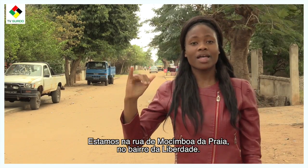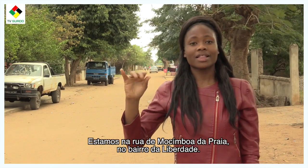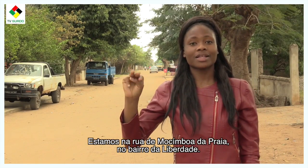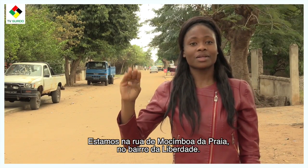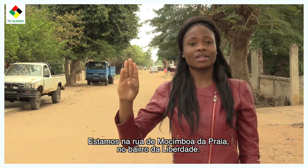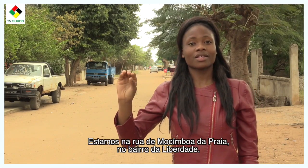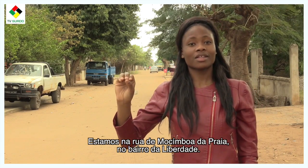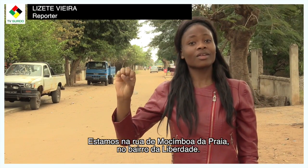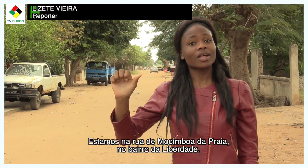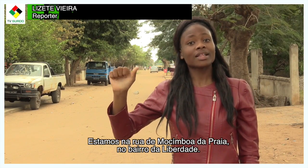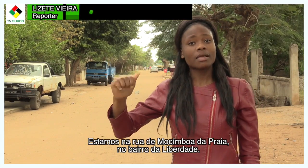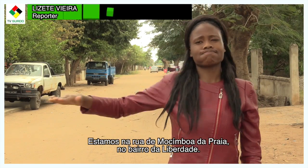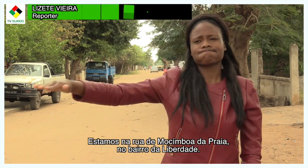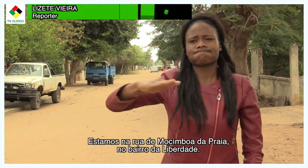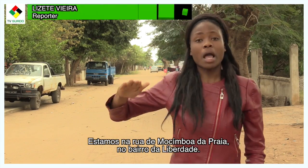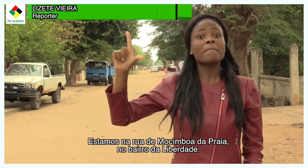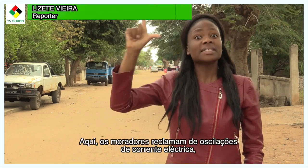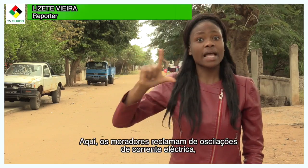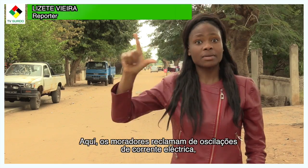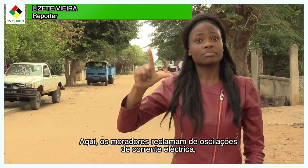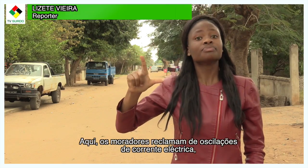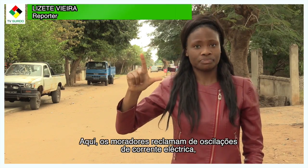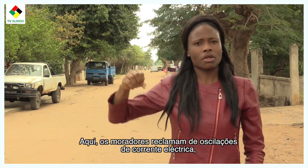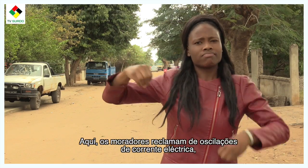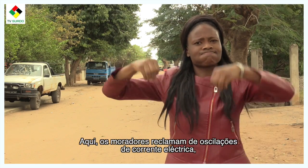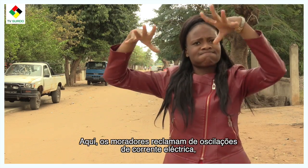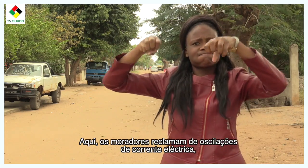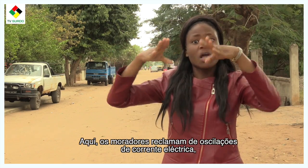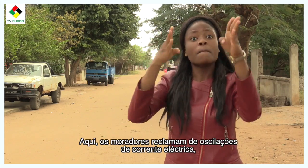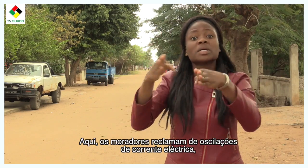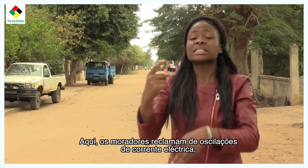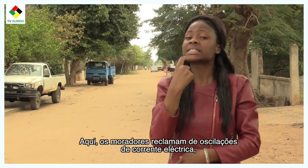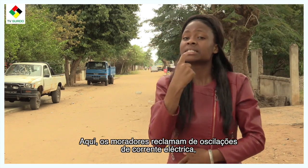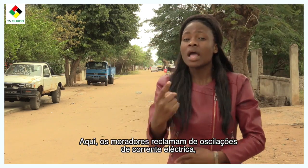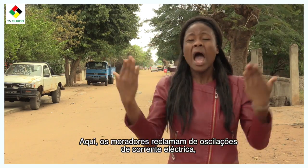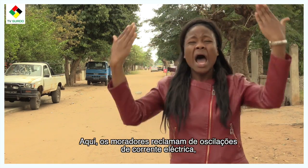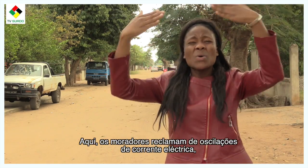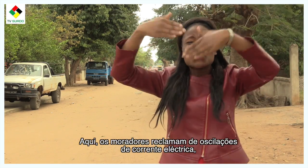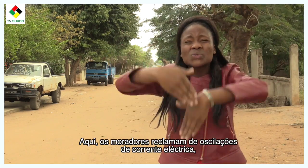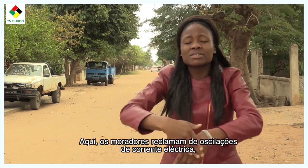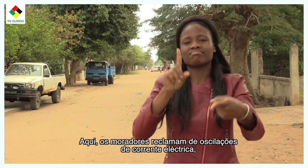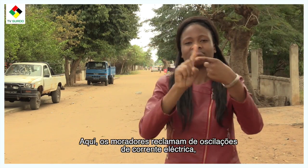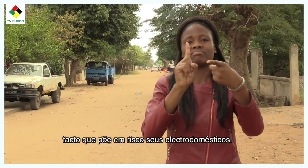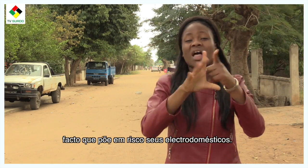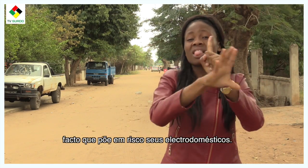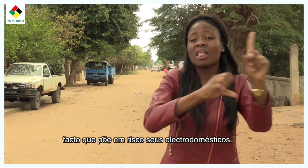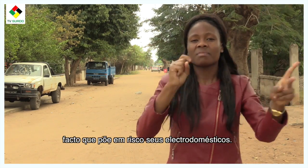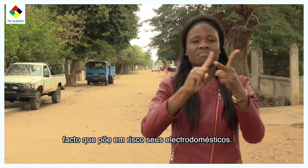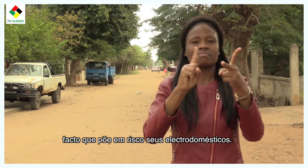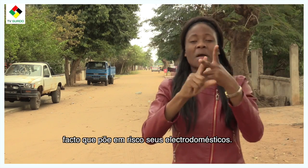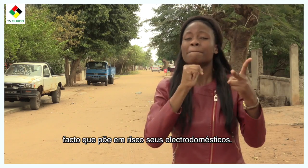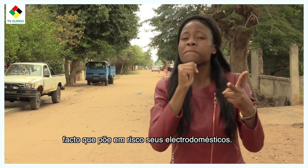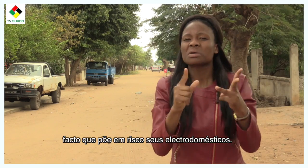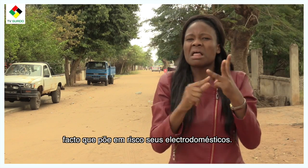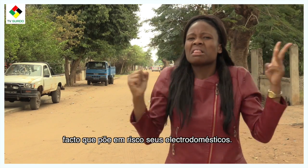rua Mía da praia no bairo da Liberdade aqui os moradores reclamam de oscilações de corrente elétrica facto que põe em